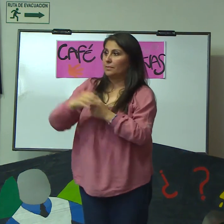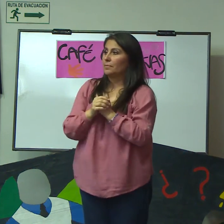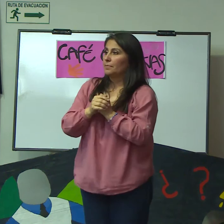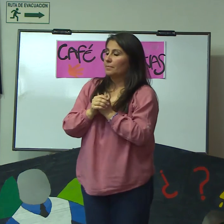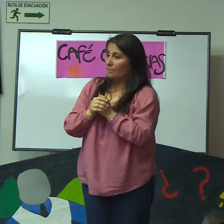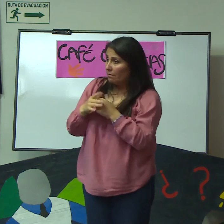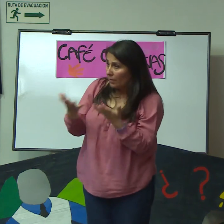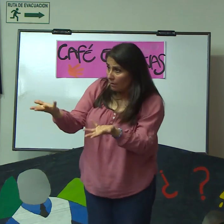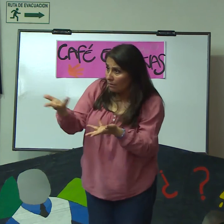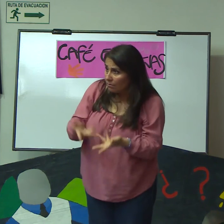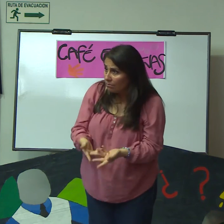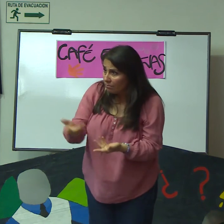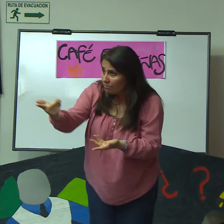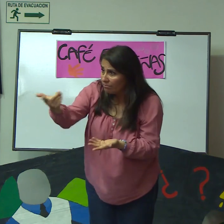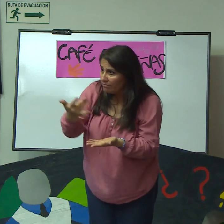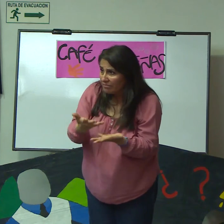nos quiere compartir.